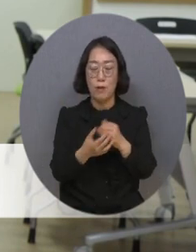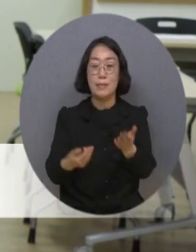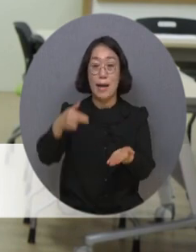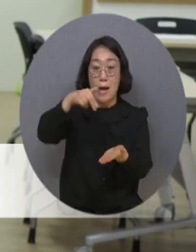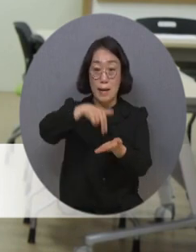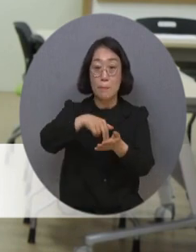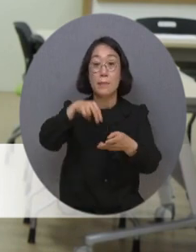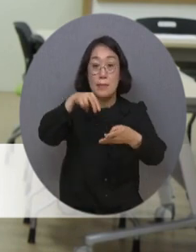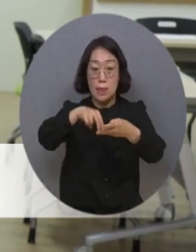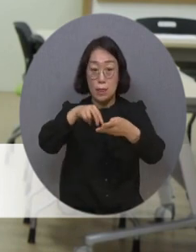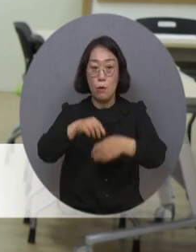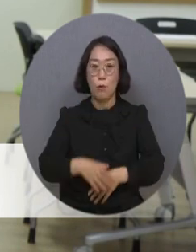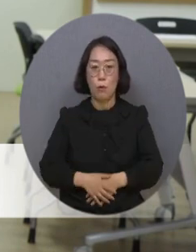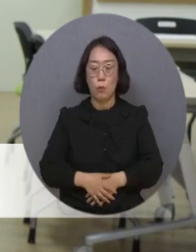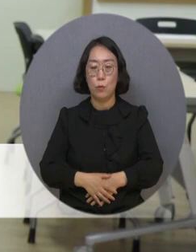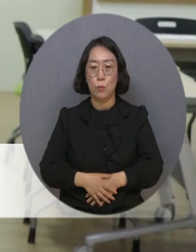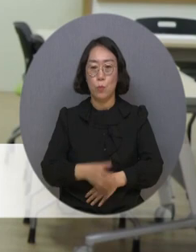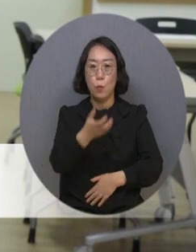시각자립센터,